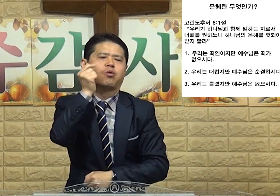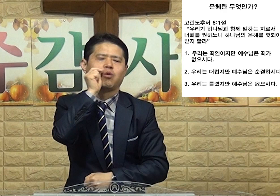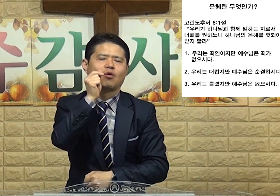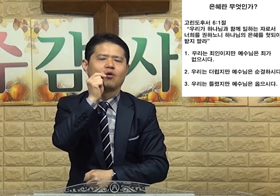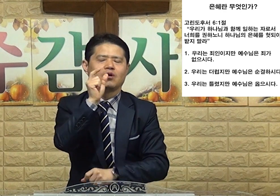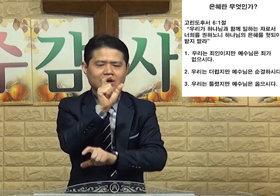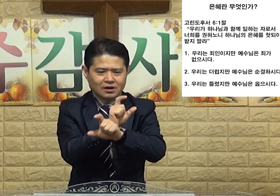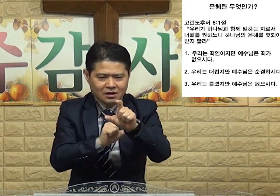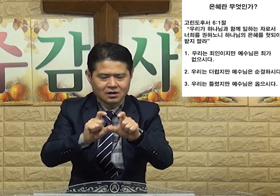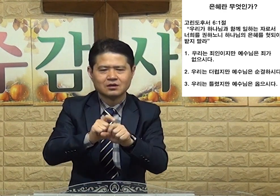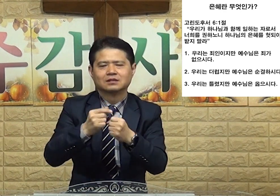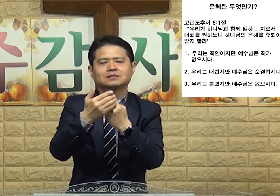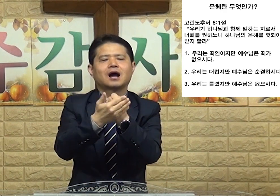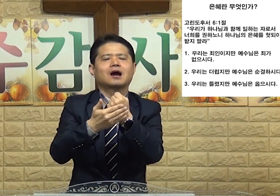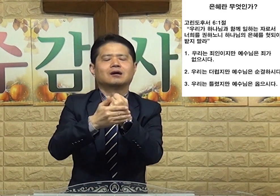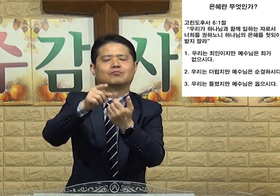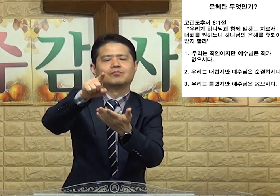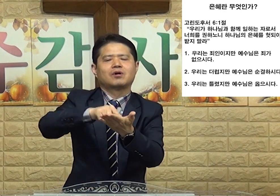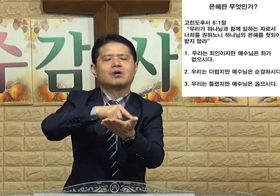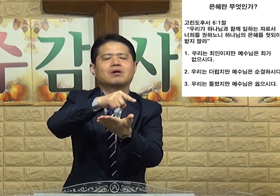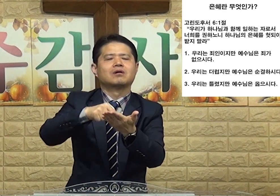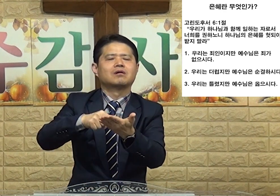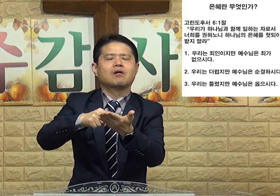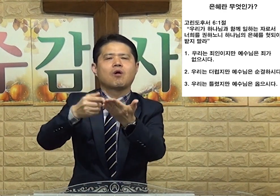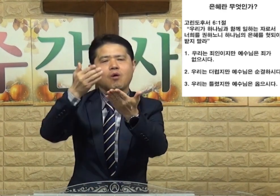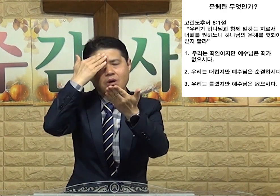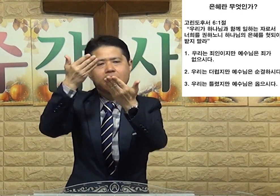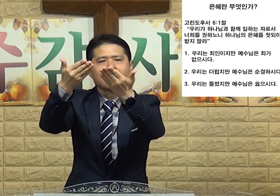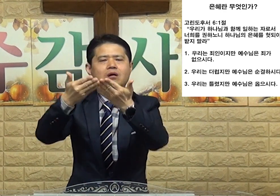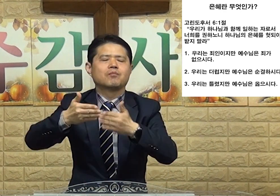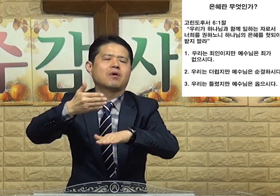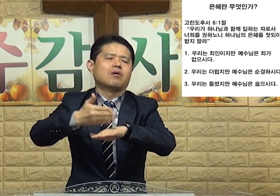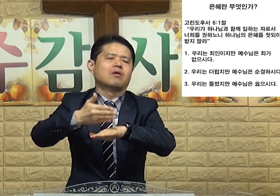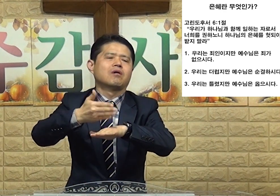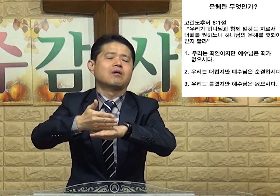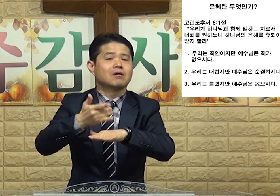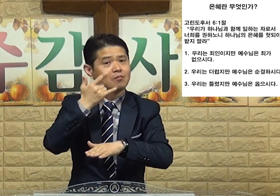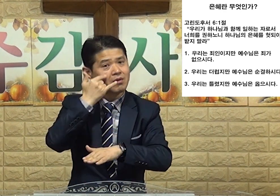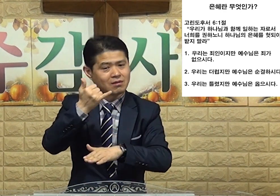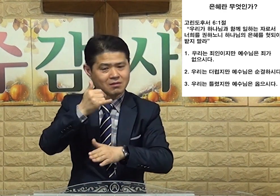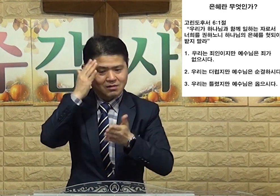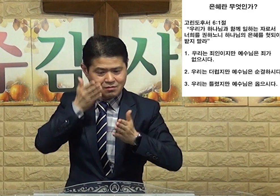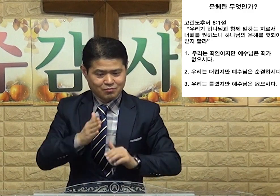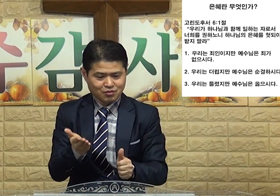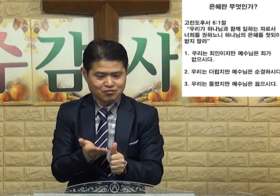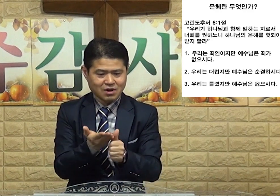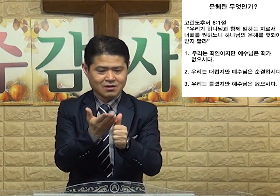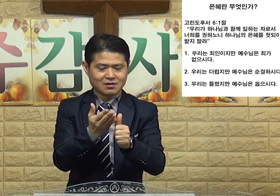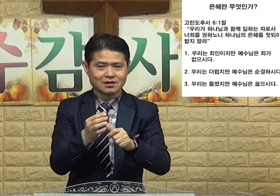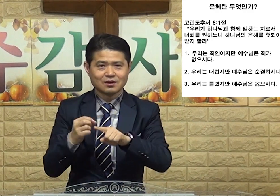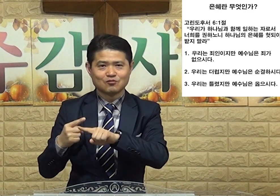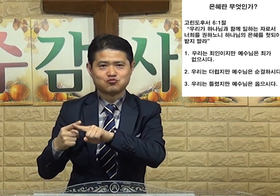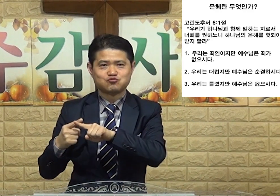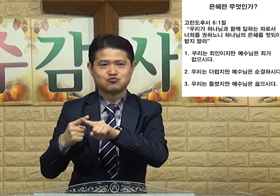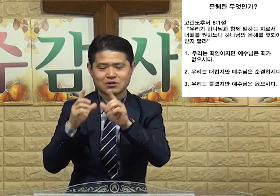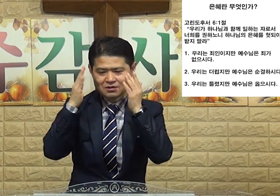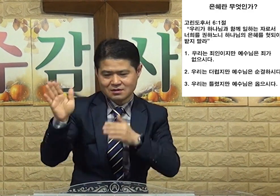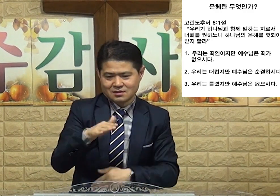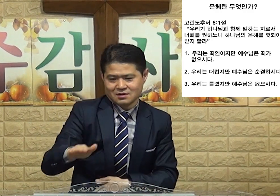어떻게 표현할 줄도 모른다. 그런 은혜를 값없이 우리에게 주신 부모님이 감사해야 됩니다. 우리를